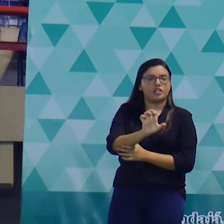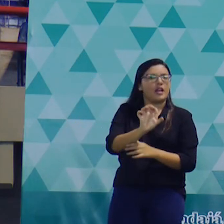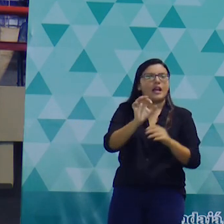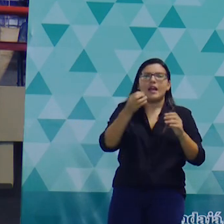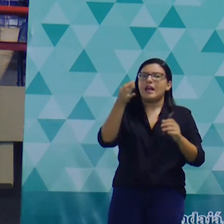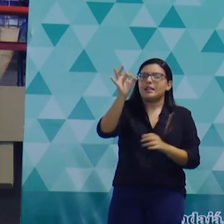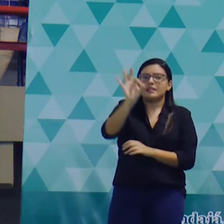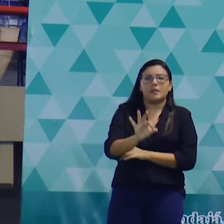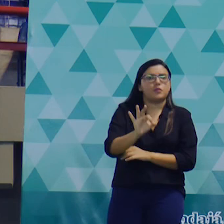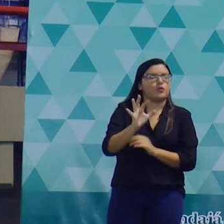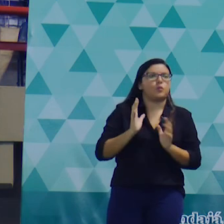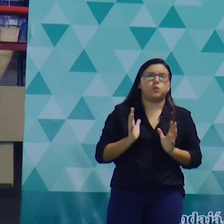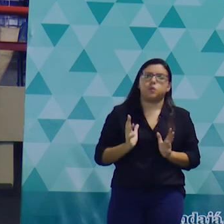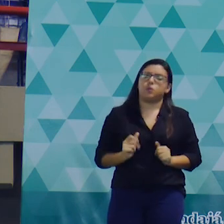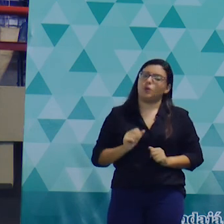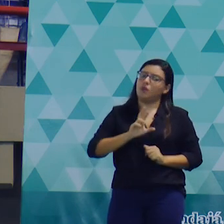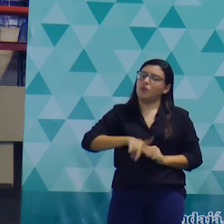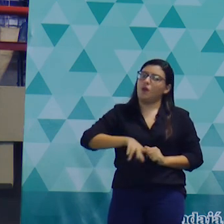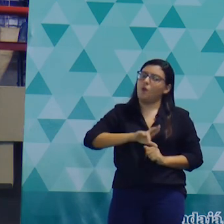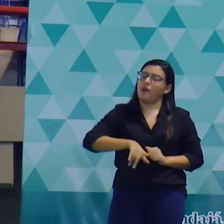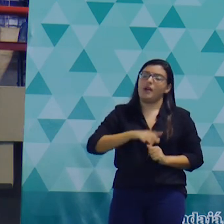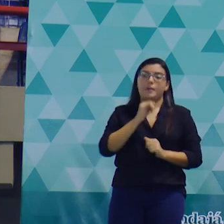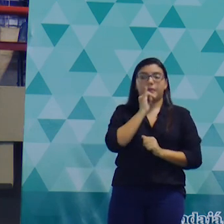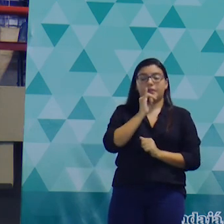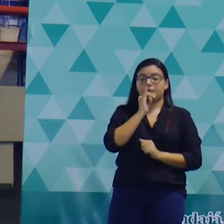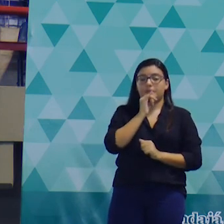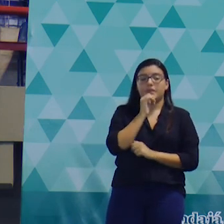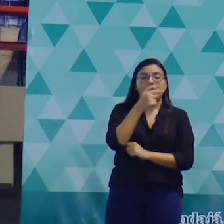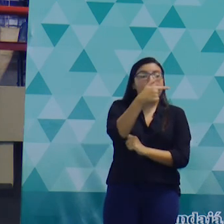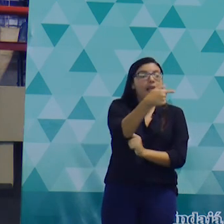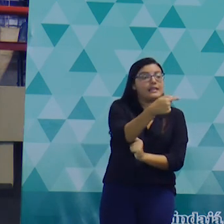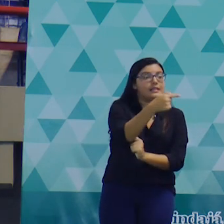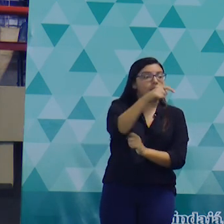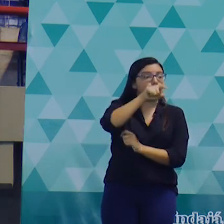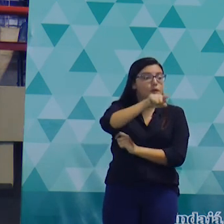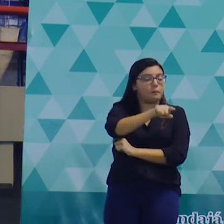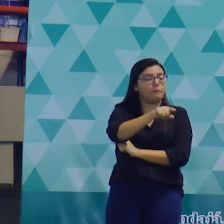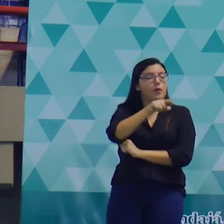puro. O percentual de pureza do reagente é de